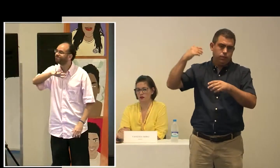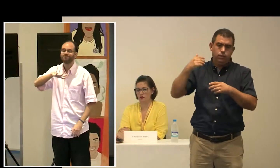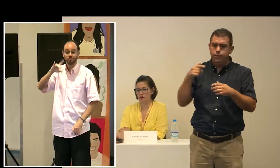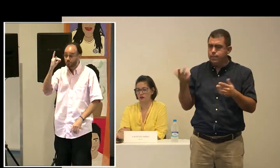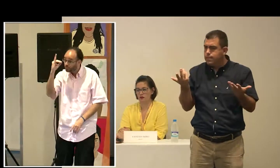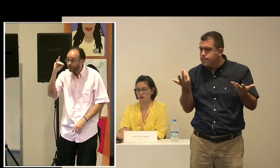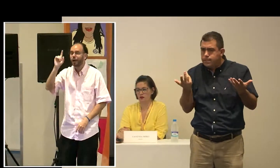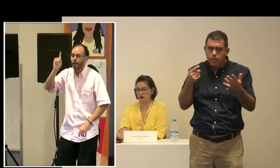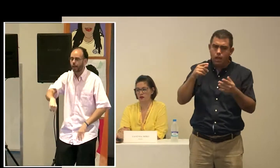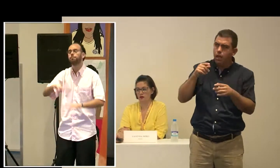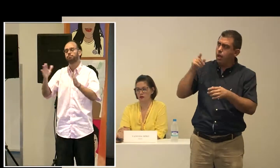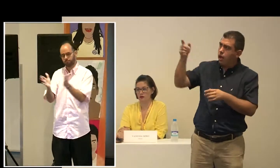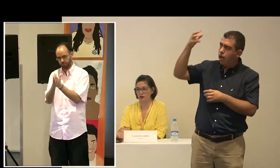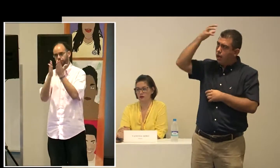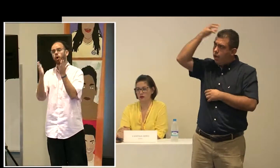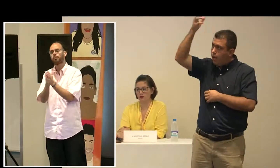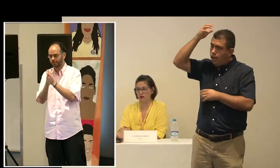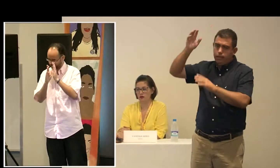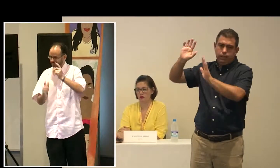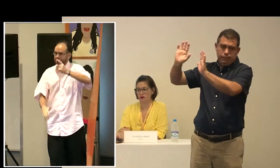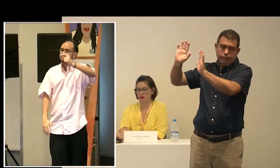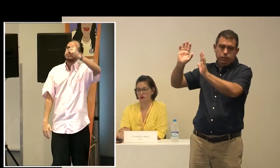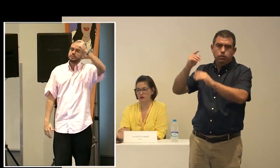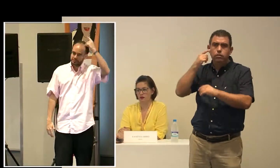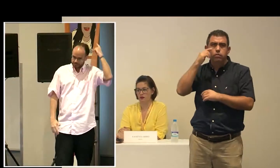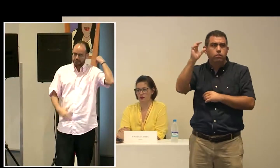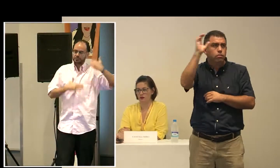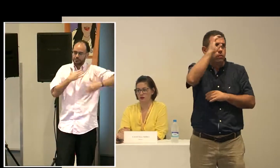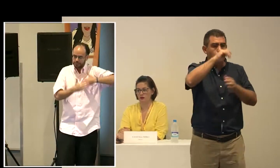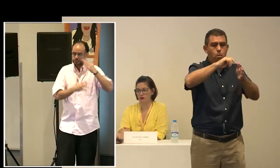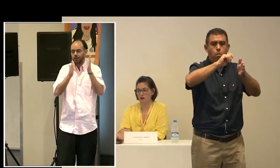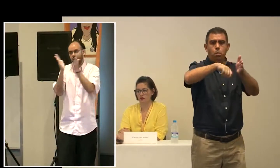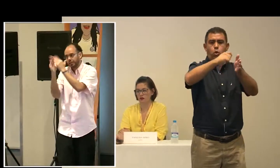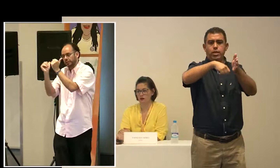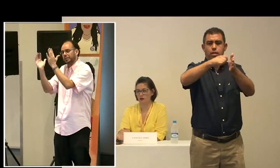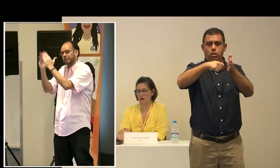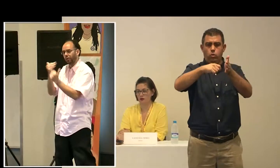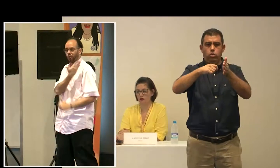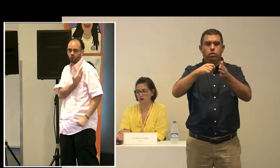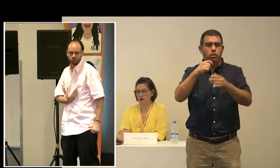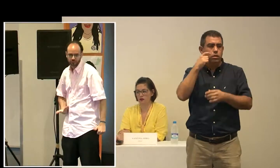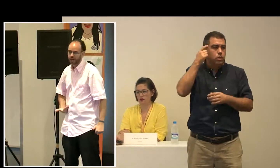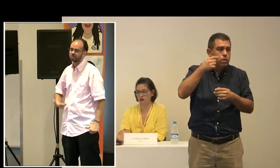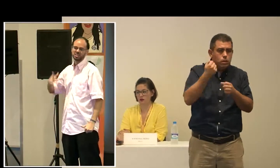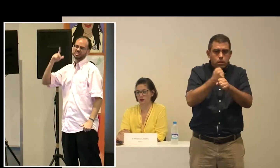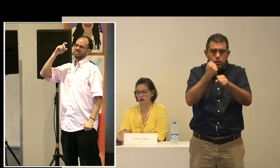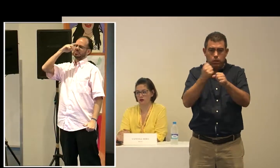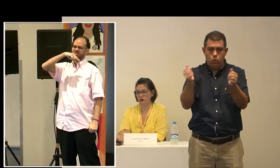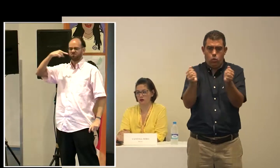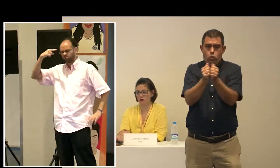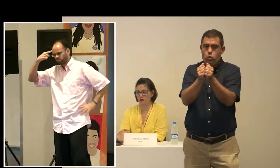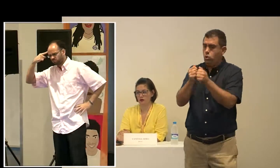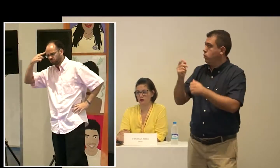forma de patrocínio. O governo boliviano é pobre, ele é historicamente pobre.